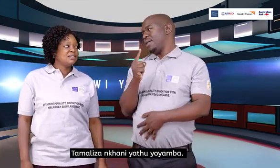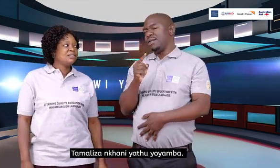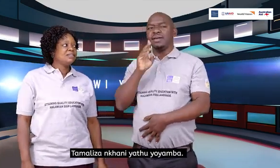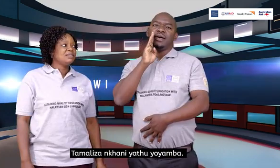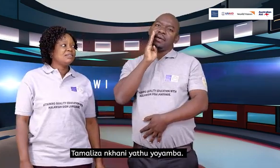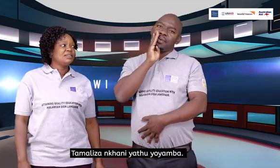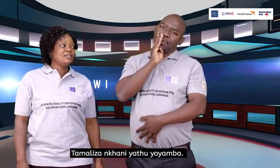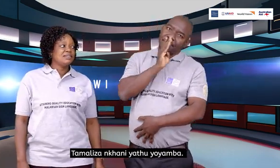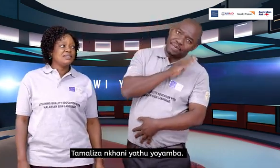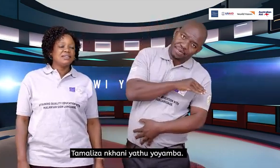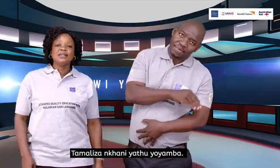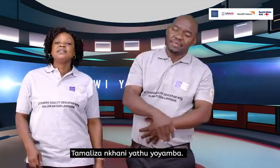Tamaliza nkhani yathu yoyamba.